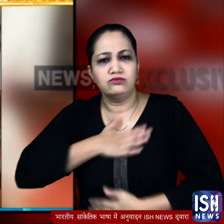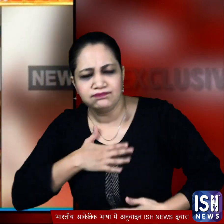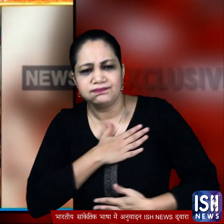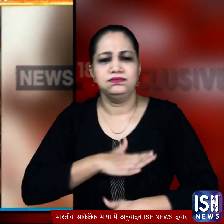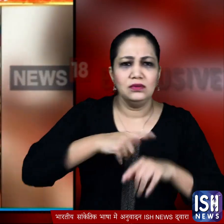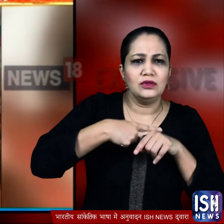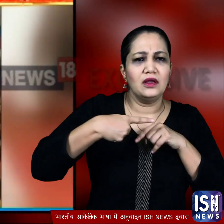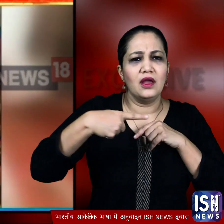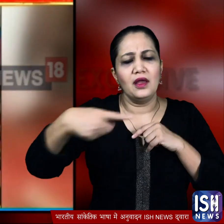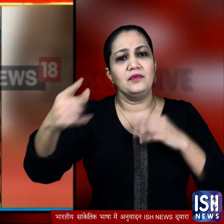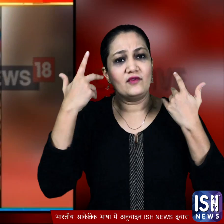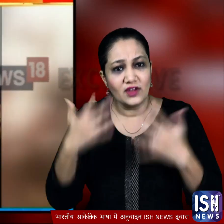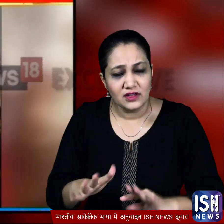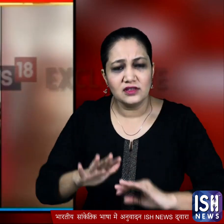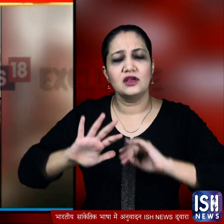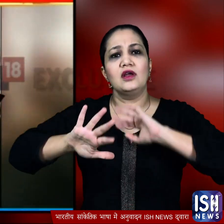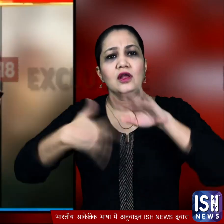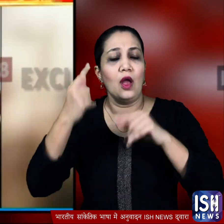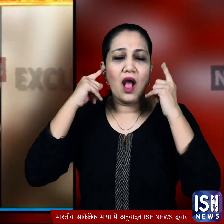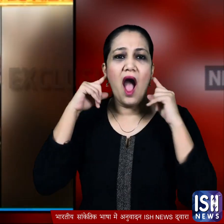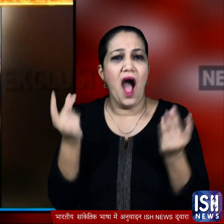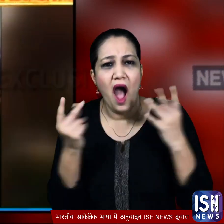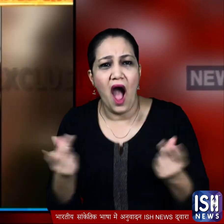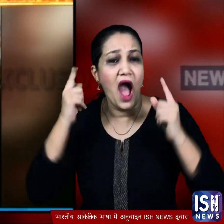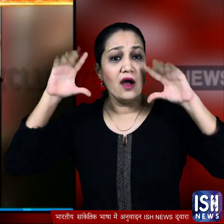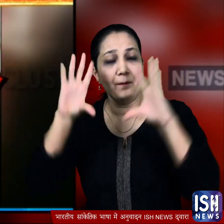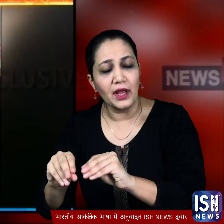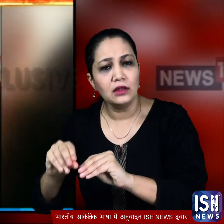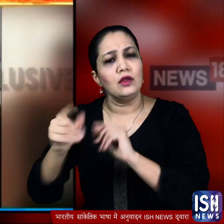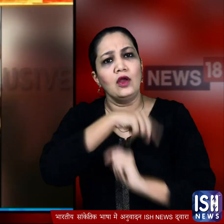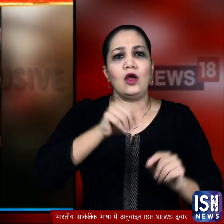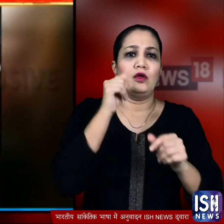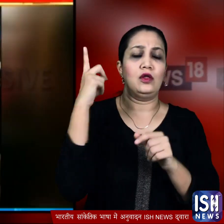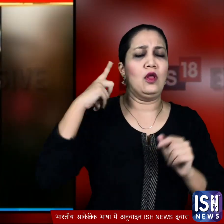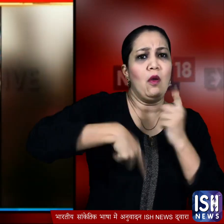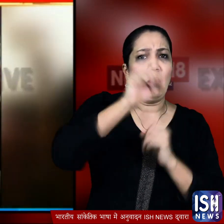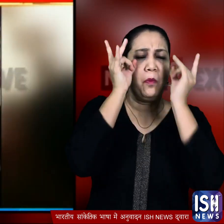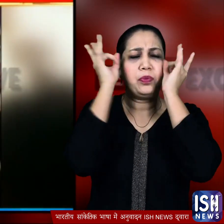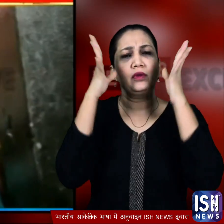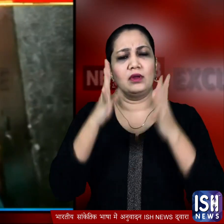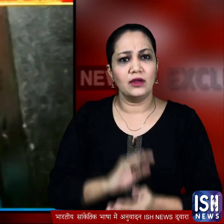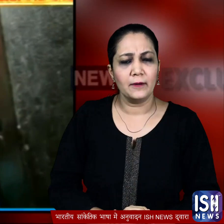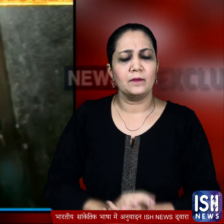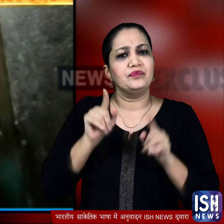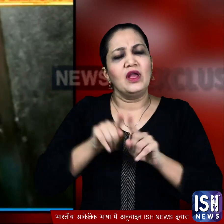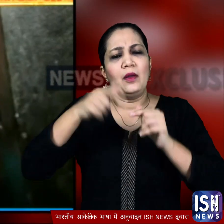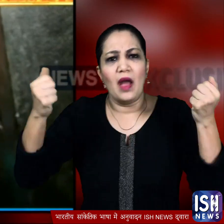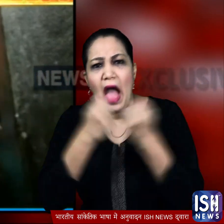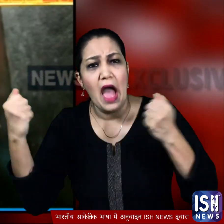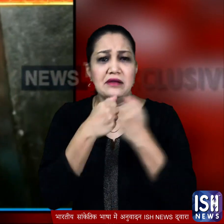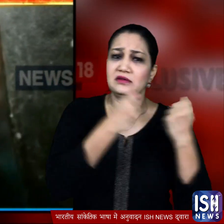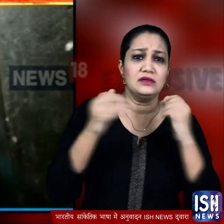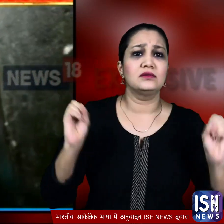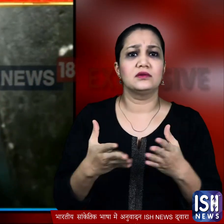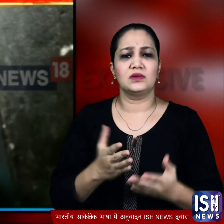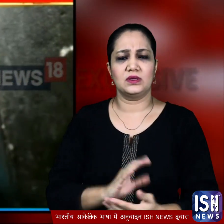मस्ती की ये महफिल काफी देर तक चलती रही, लेकिन जैसे ही म्यूजिक बंद हुआ, नेताजी का गुस्सा सातवें आसमान पर पहुंच गया। देखते ही देखते वहां हाथापाई